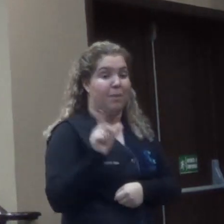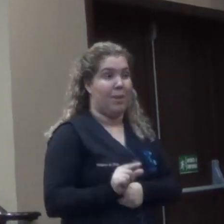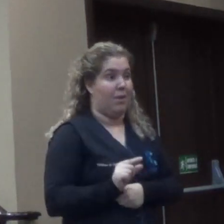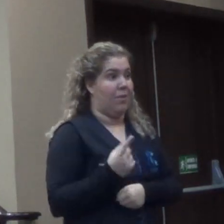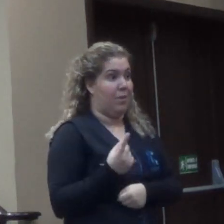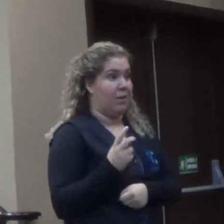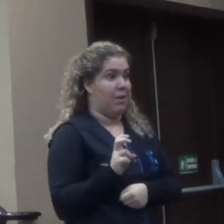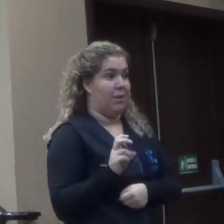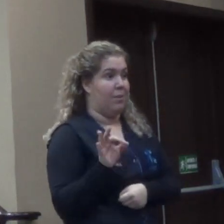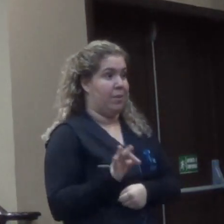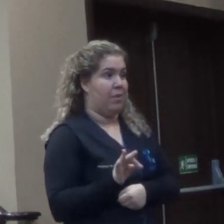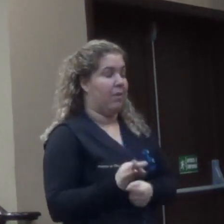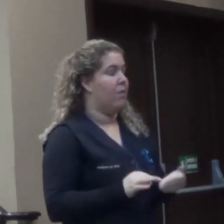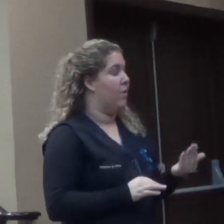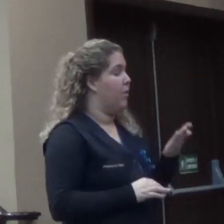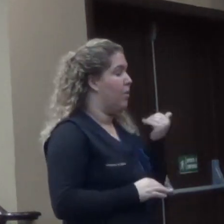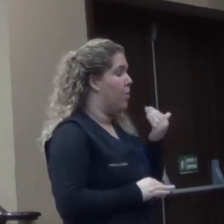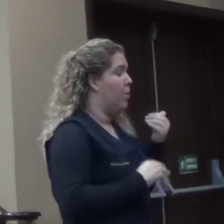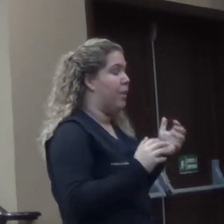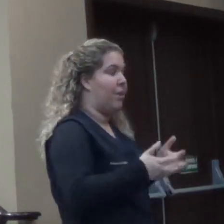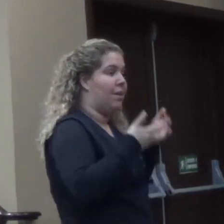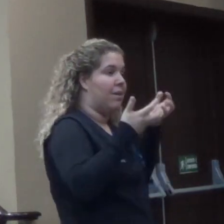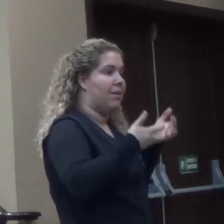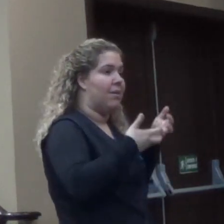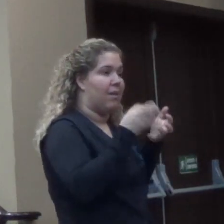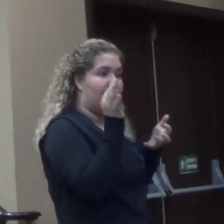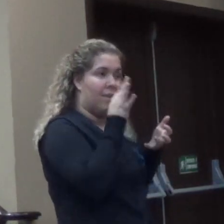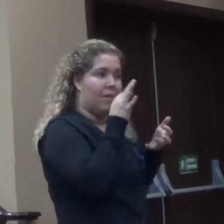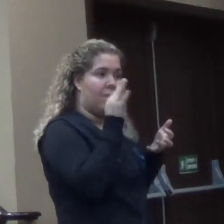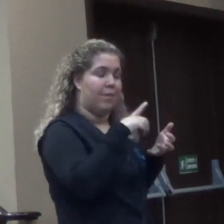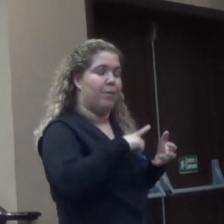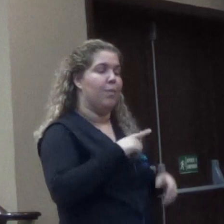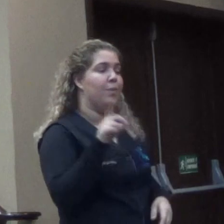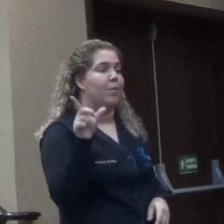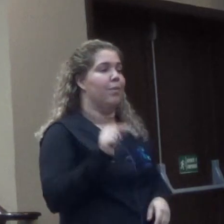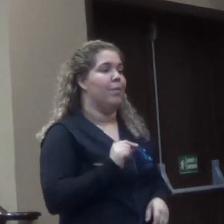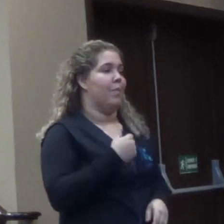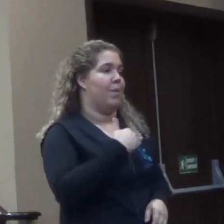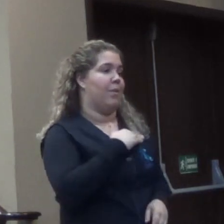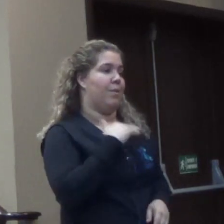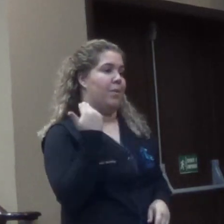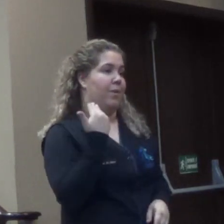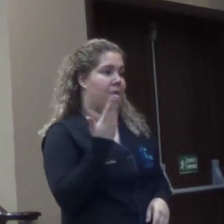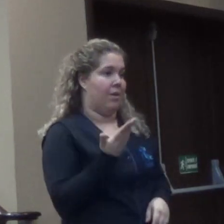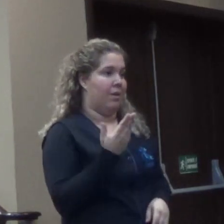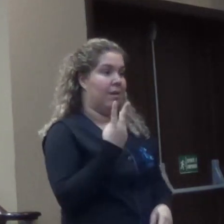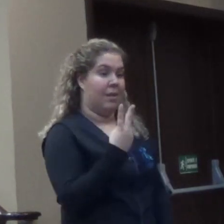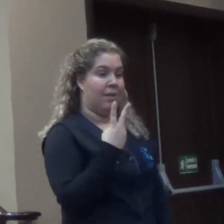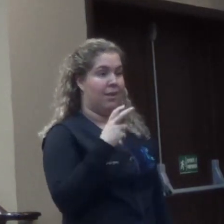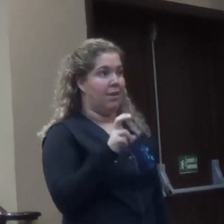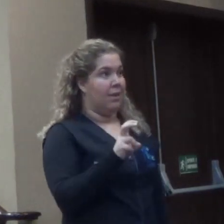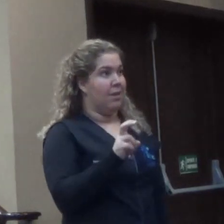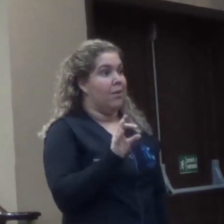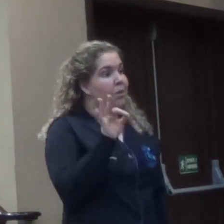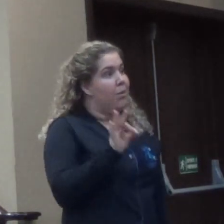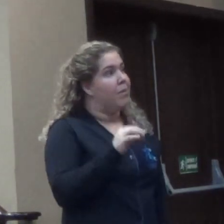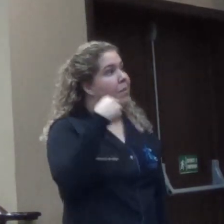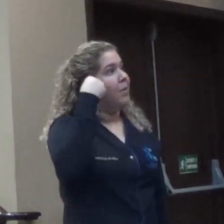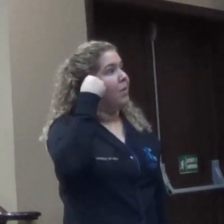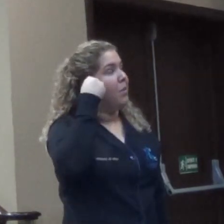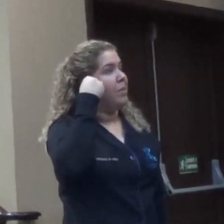comiam salada verde diária tinham uma mortalidade menor, 35% menor. Quer dizer, vai